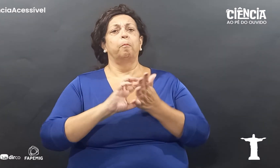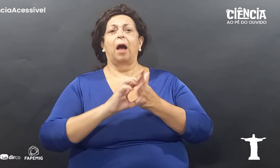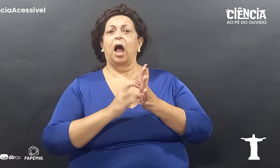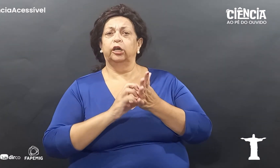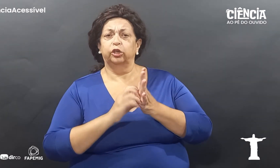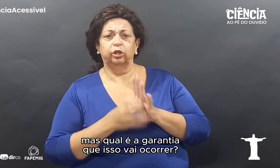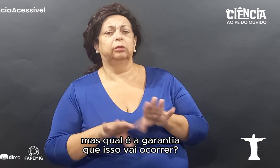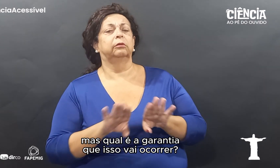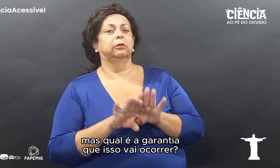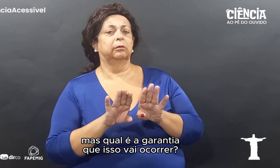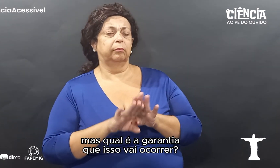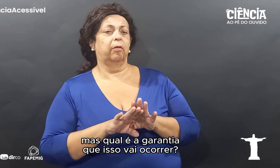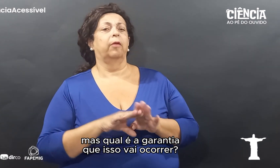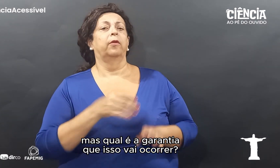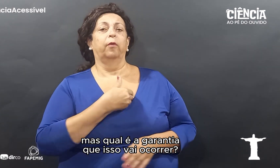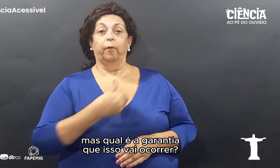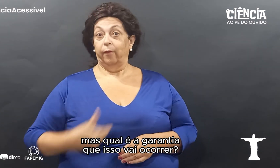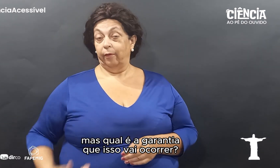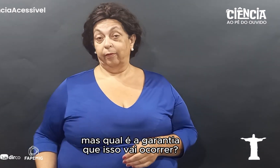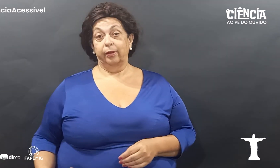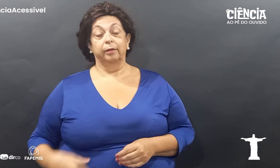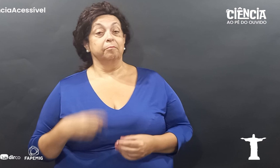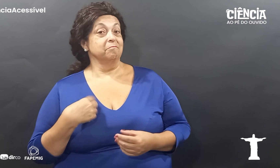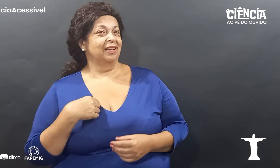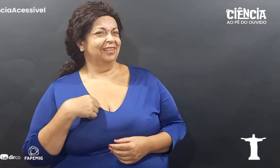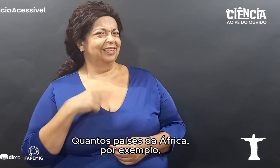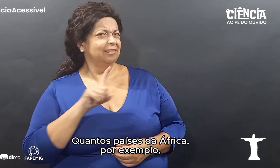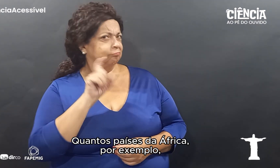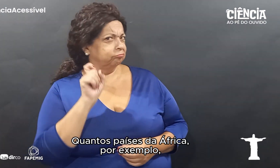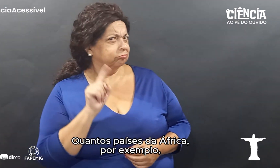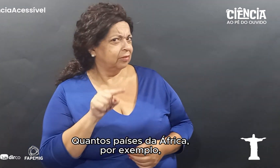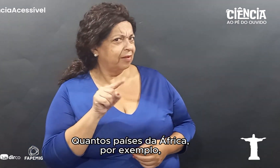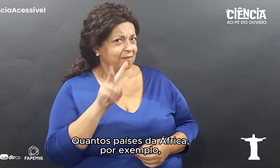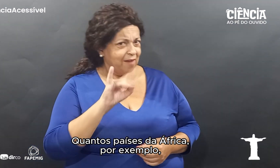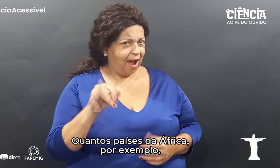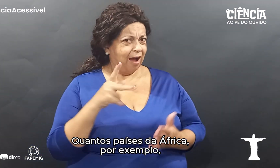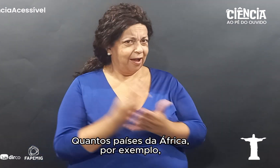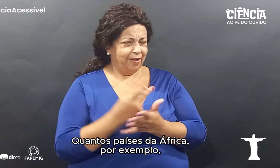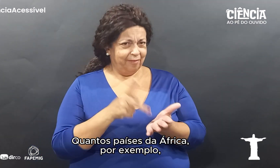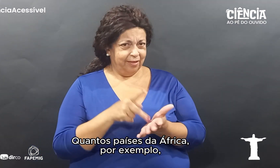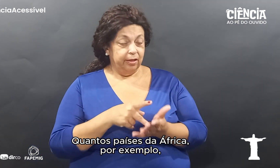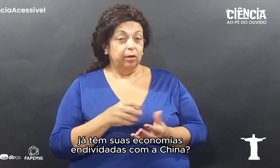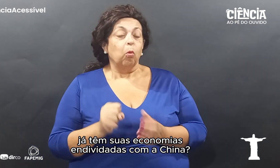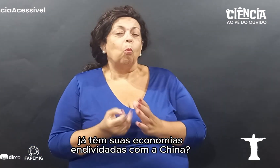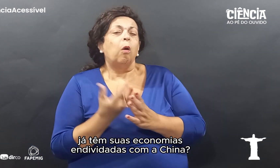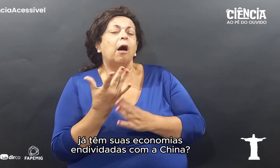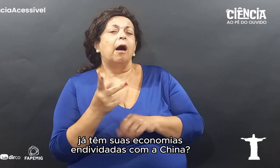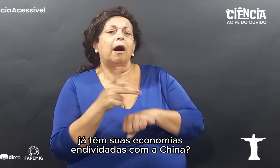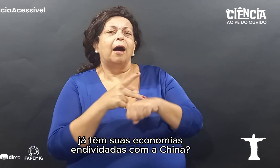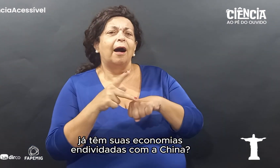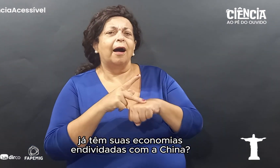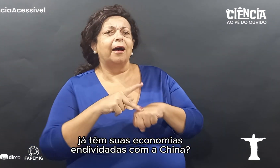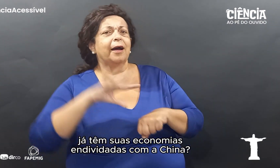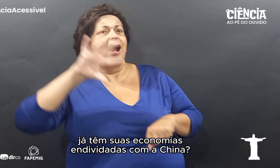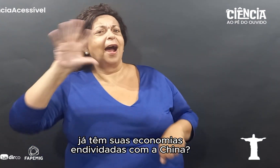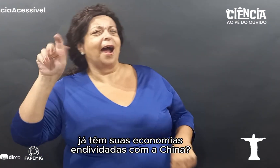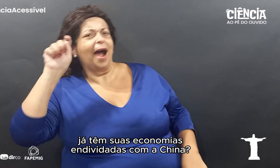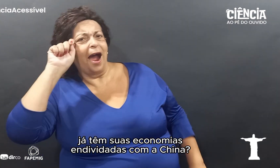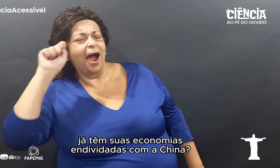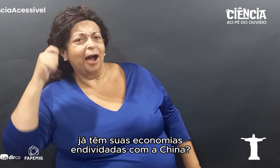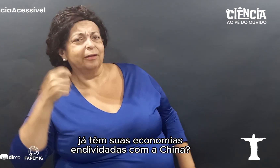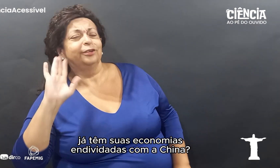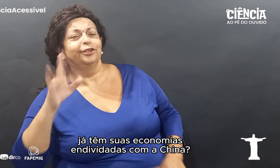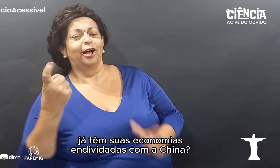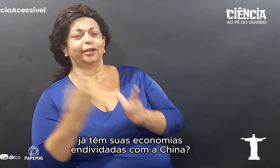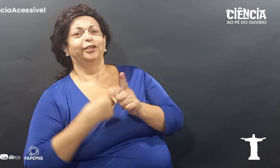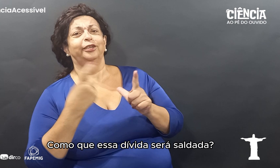governo. Mas qual é a garantia que isso vai ocorrer? Quantos países da África, por exemplo, já têm suas economias endividadas com